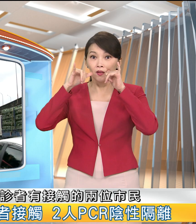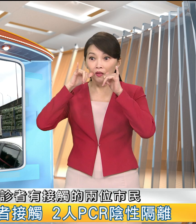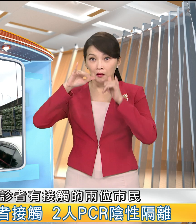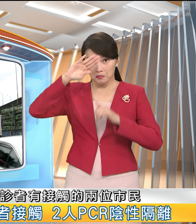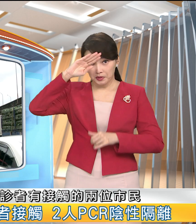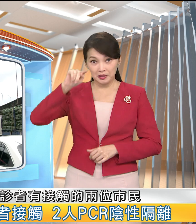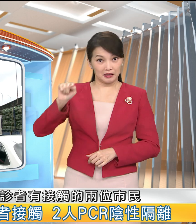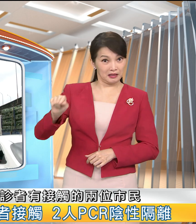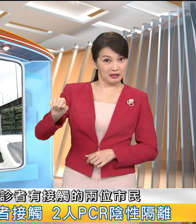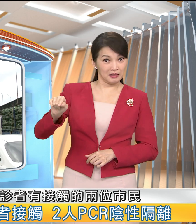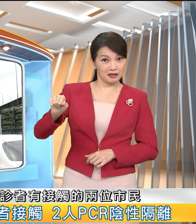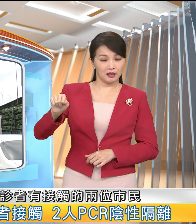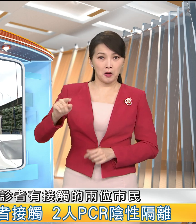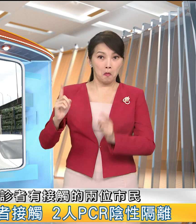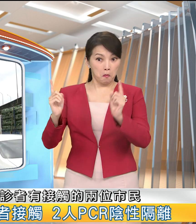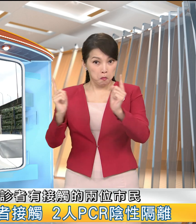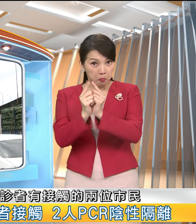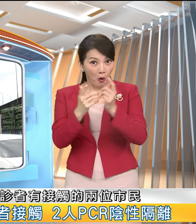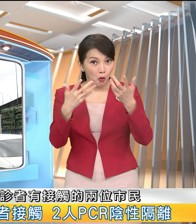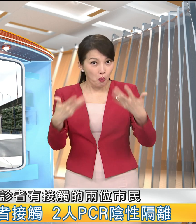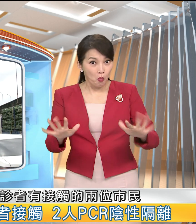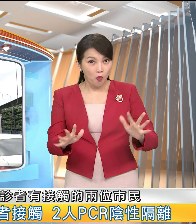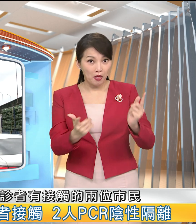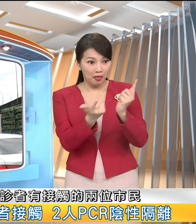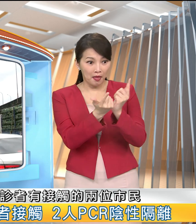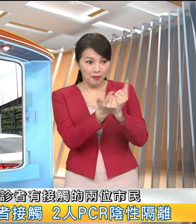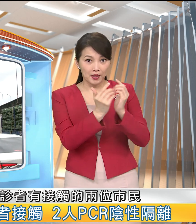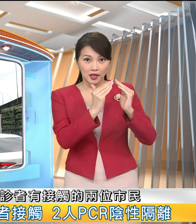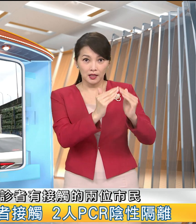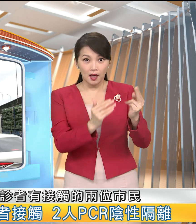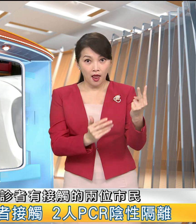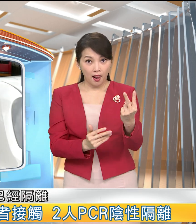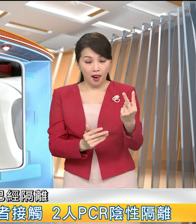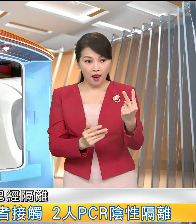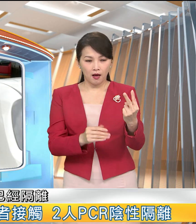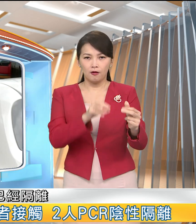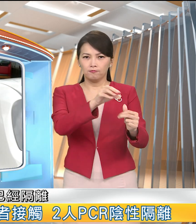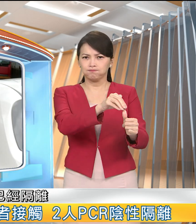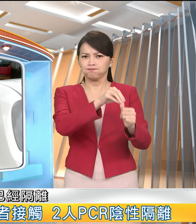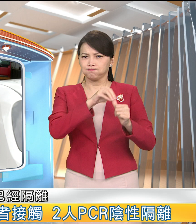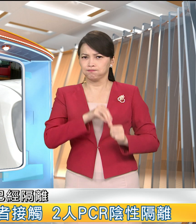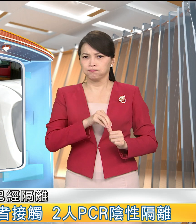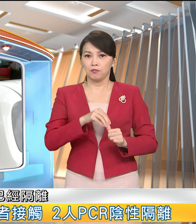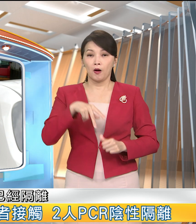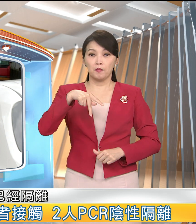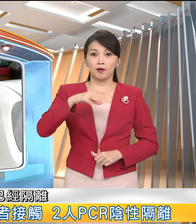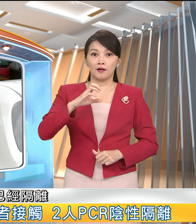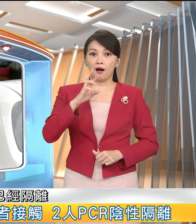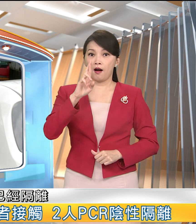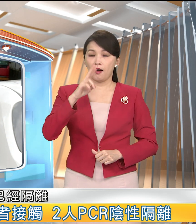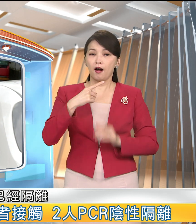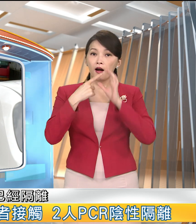跟屏东枋寮确诊者有接触的两位市民 ，PCR 检测阴性，已经隔